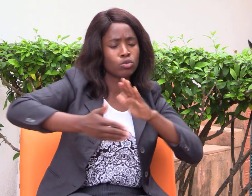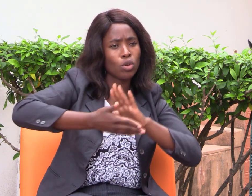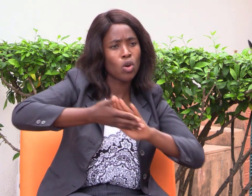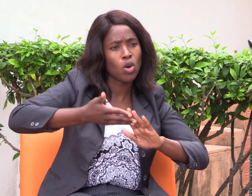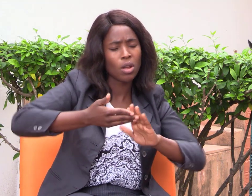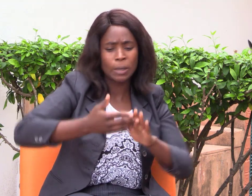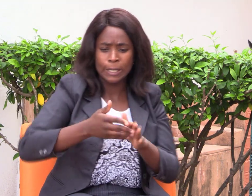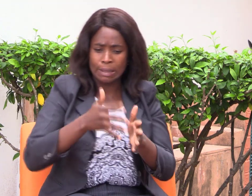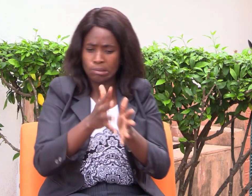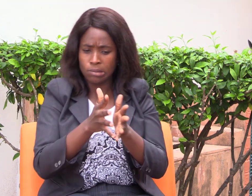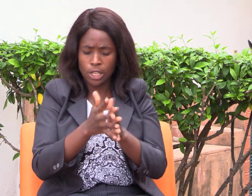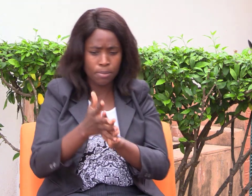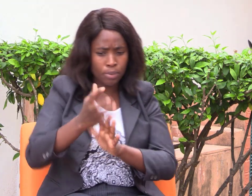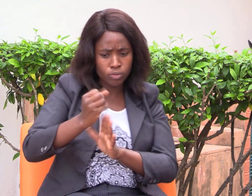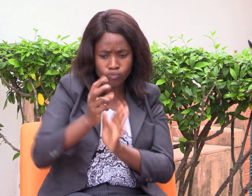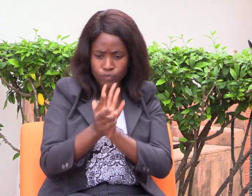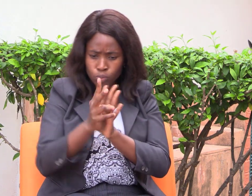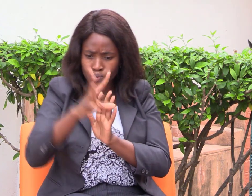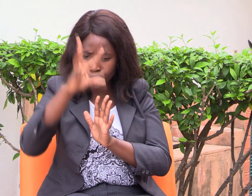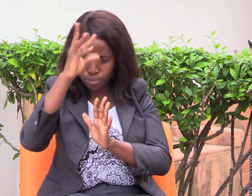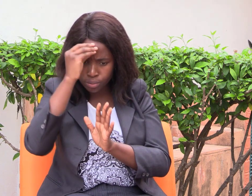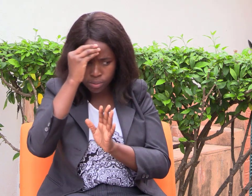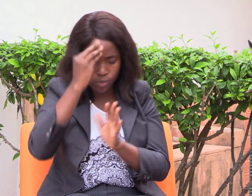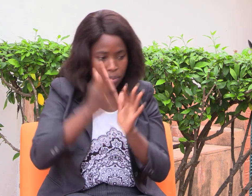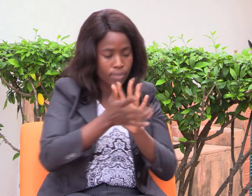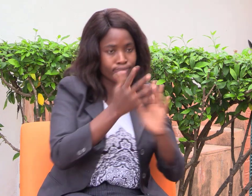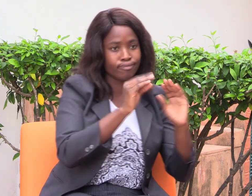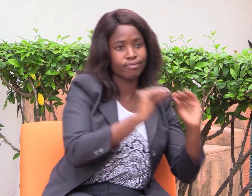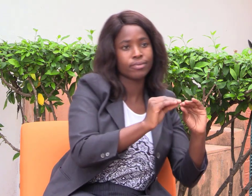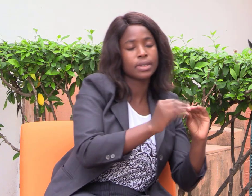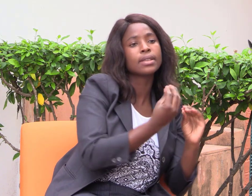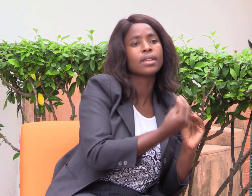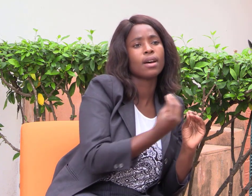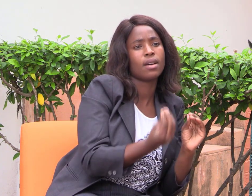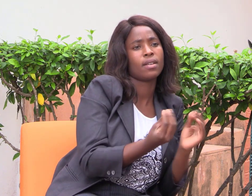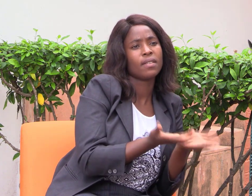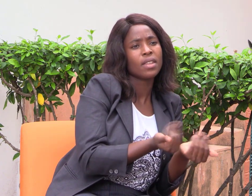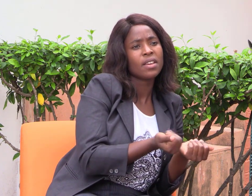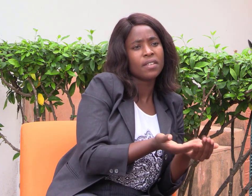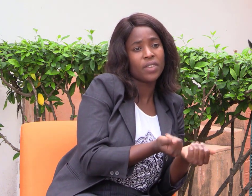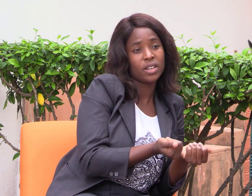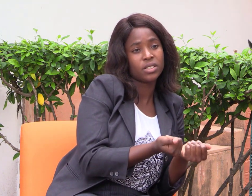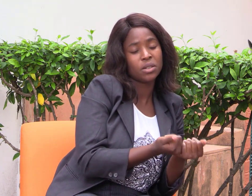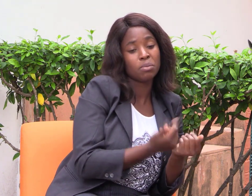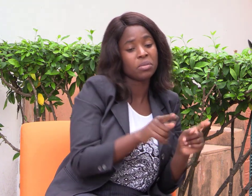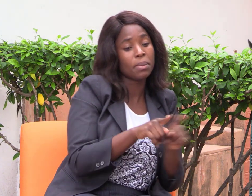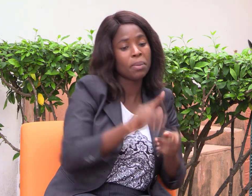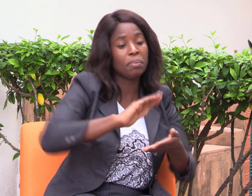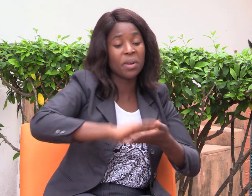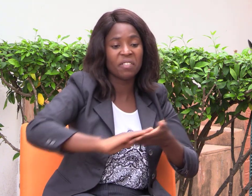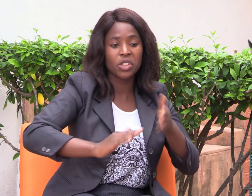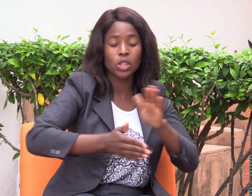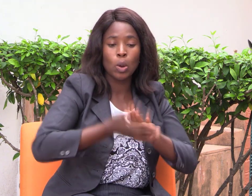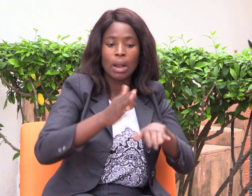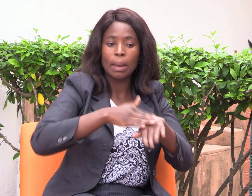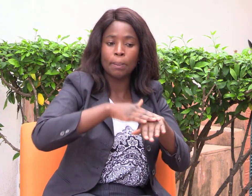alguns vídeos em que os professores estão lá a ver o vídeo e que possam também ensinar essas